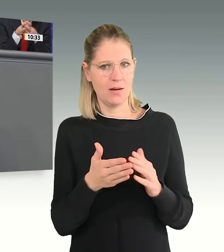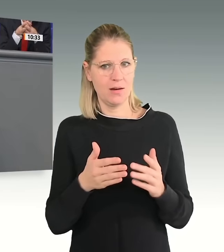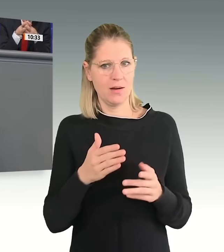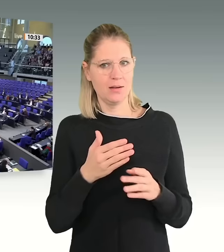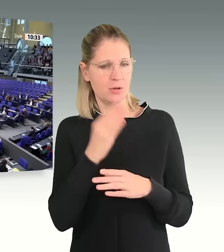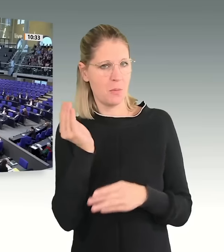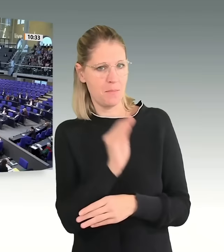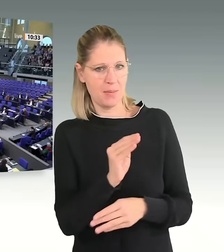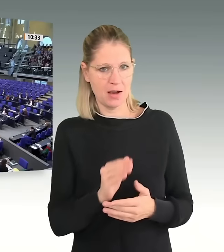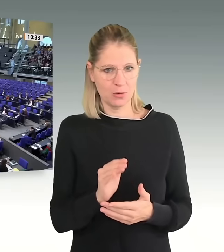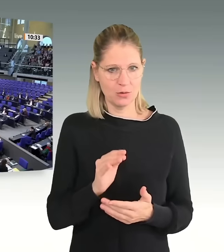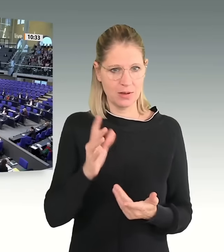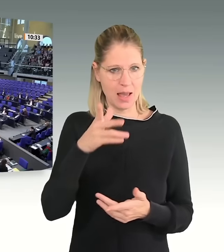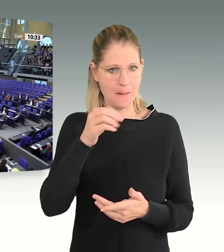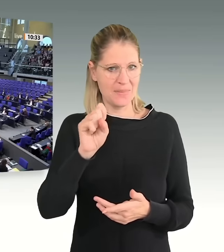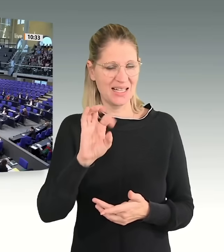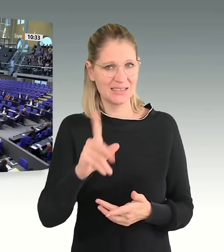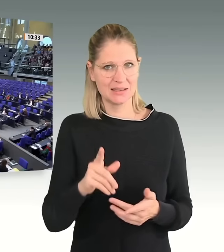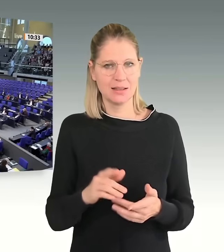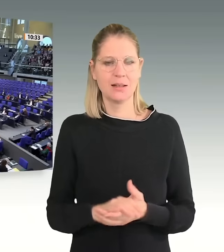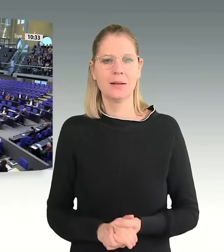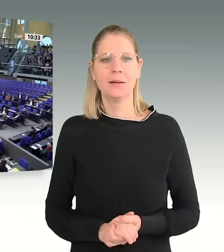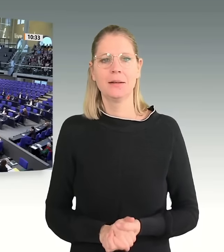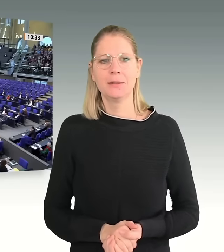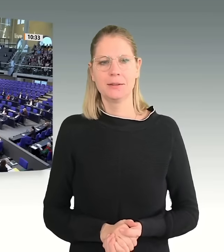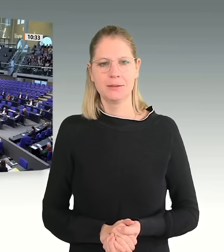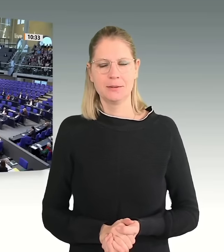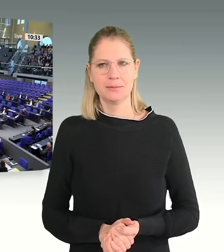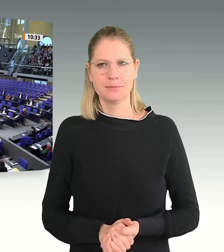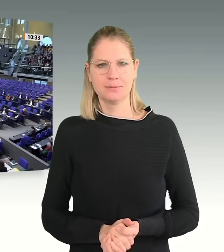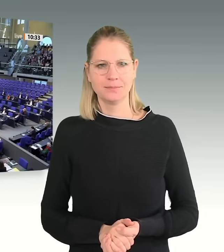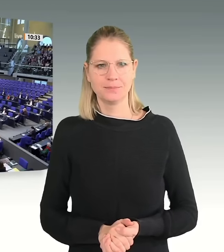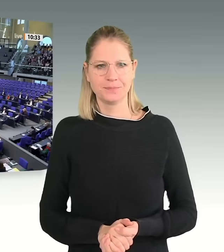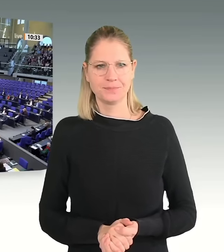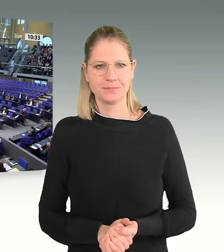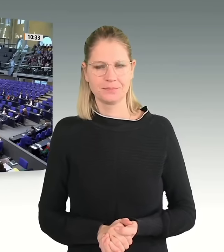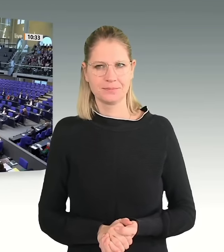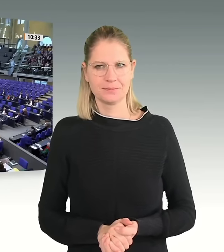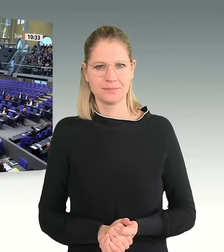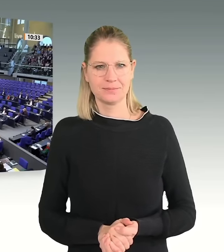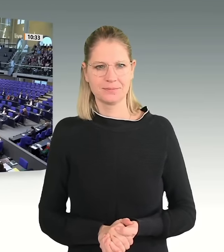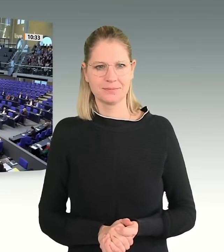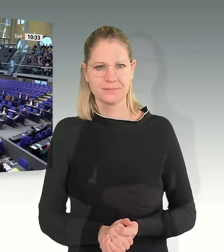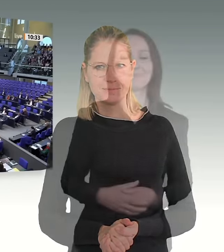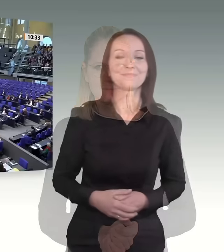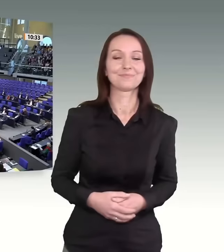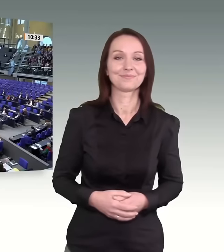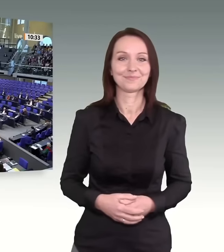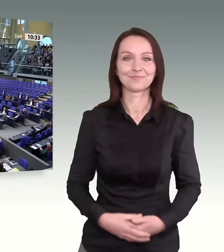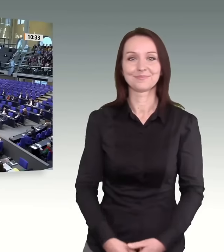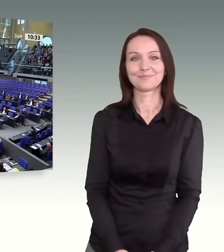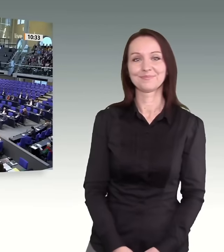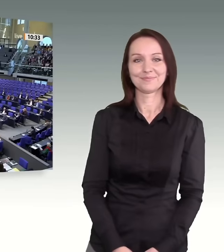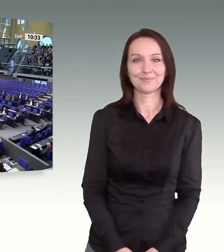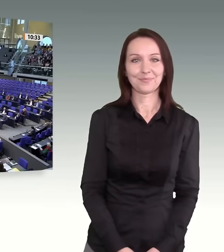Sie haben anlässlich des Europawahlkongresses der AfD den mann